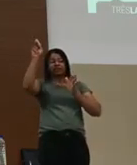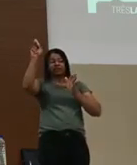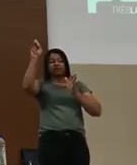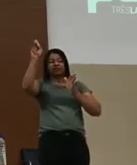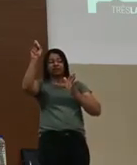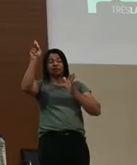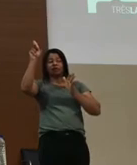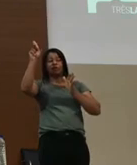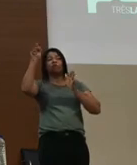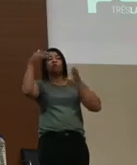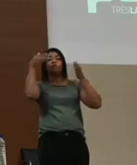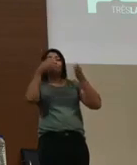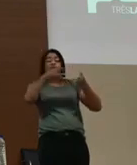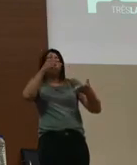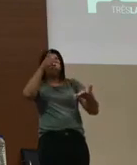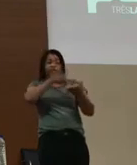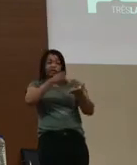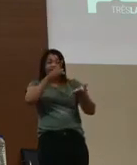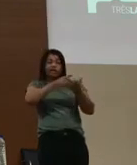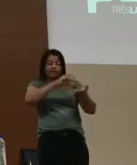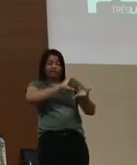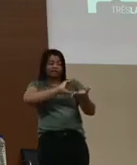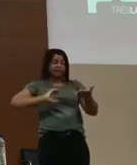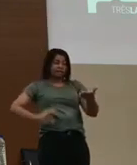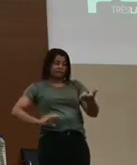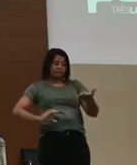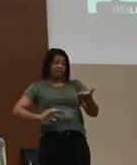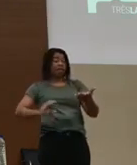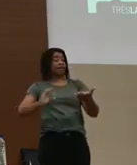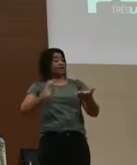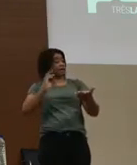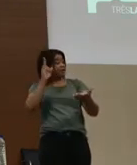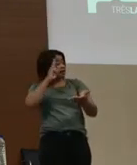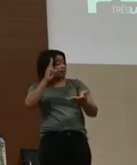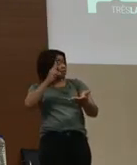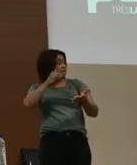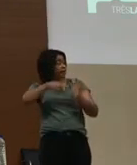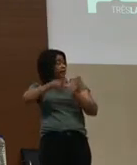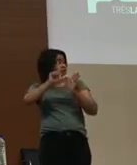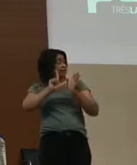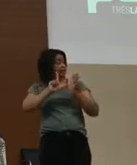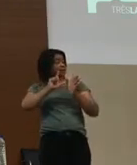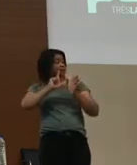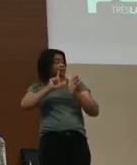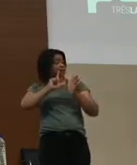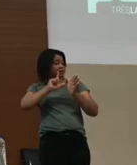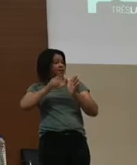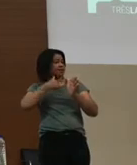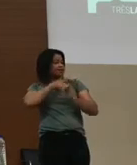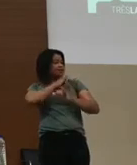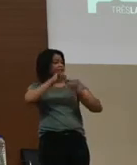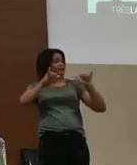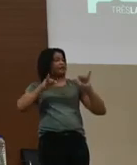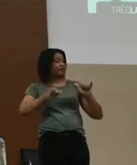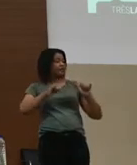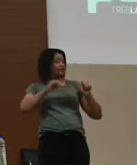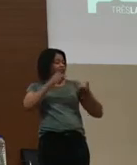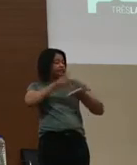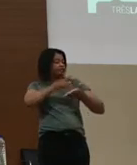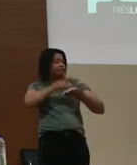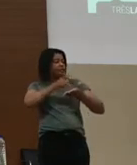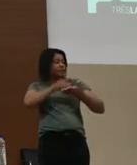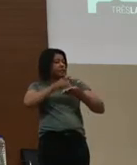o caráter de Cristo, lembrando que eu falei aqui antes, desse caráter de Jesus livre